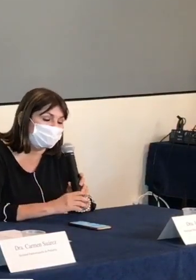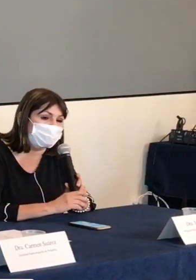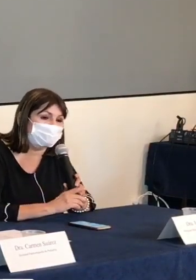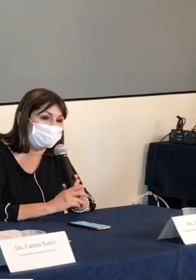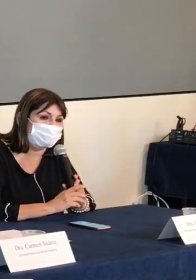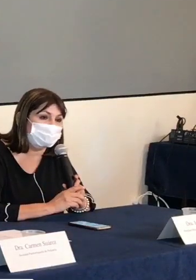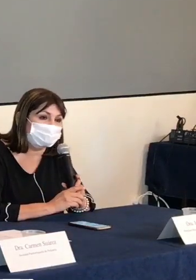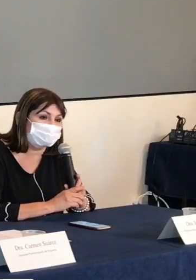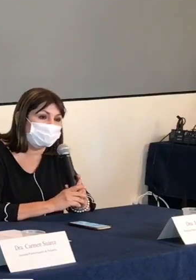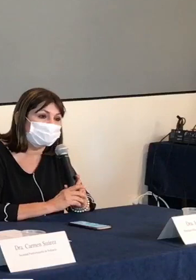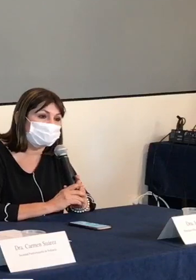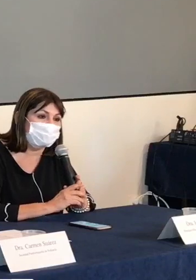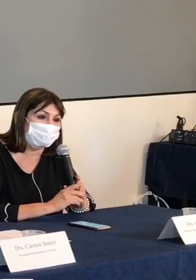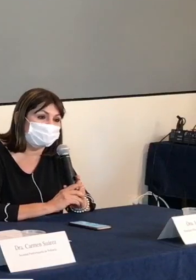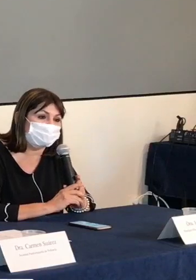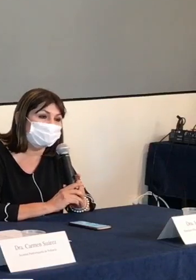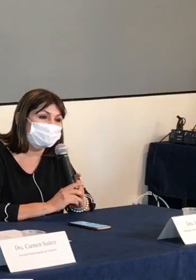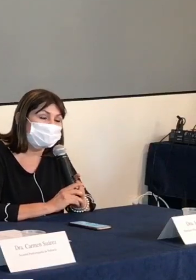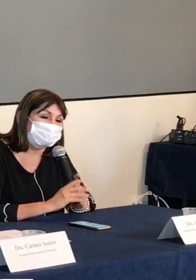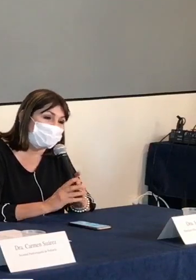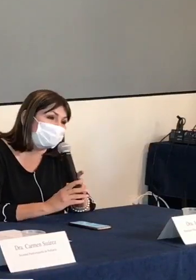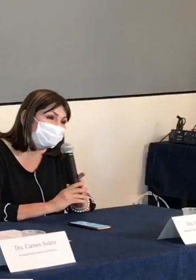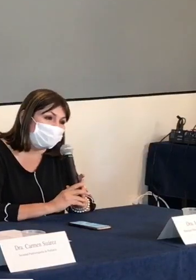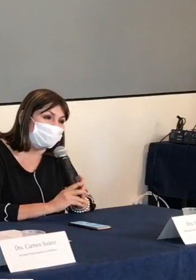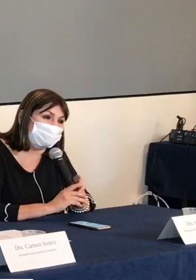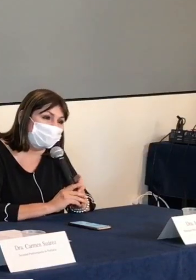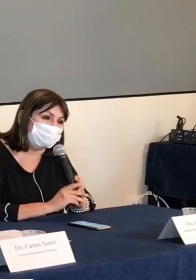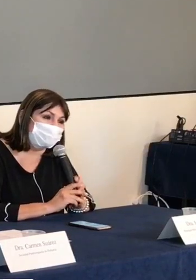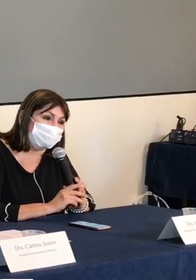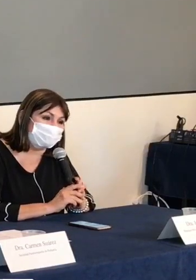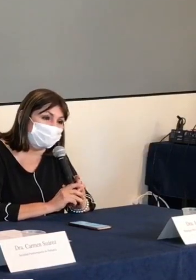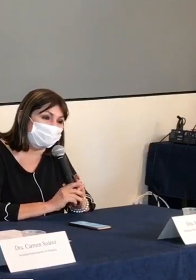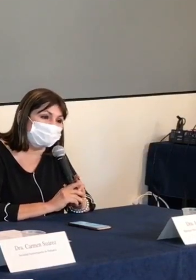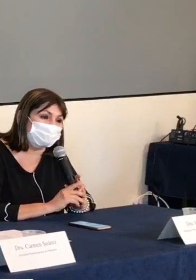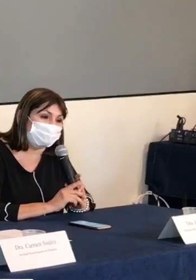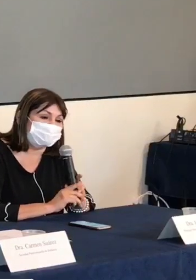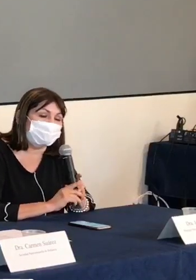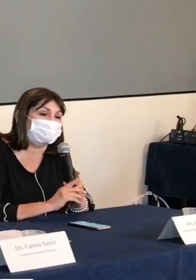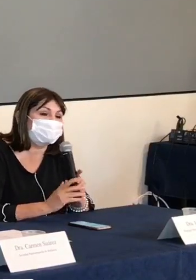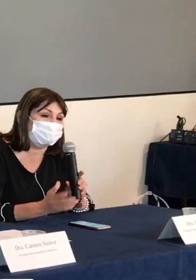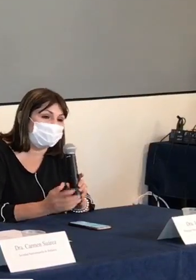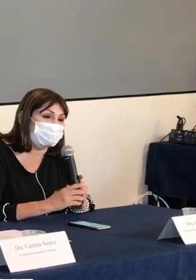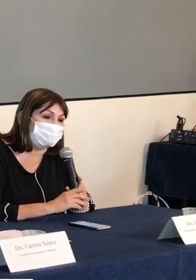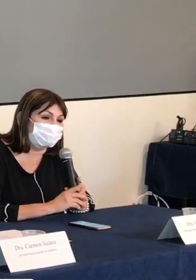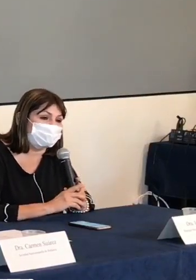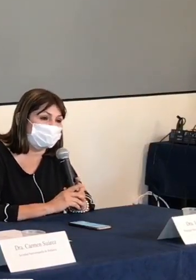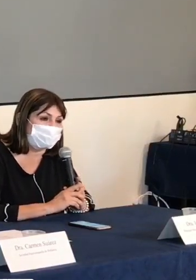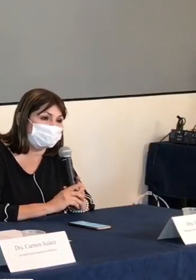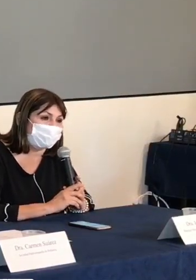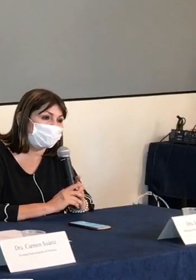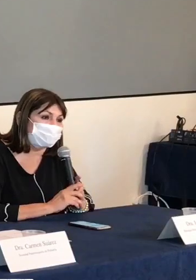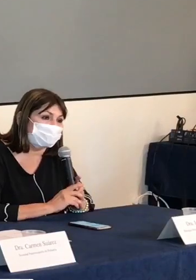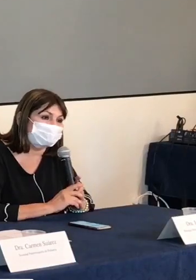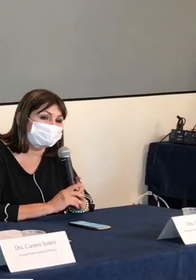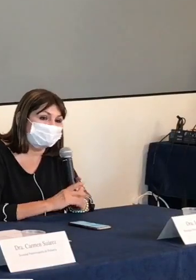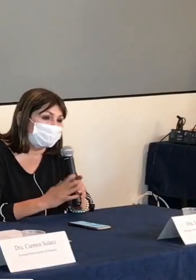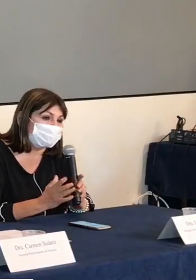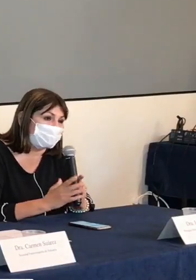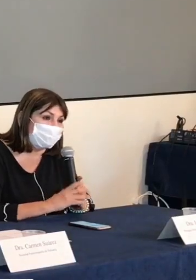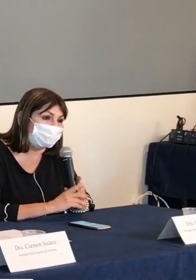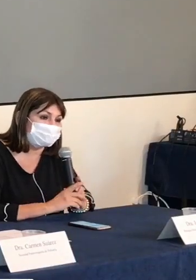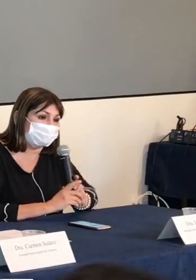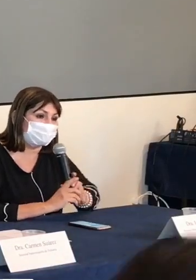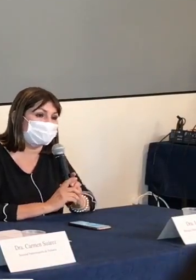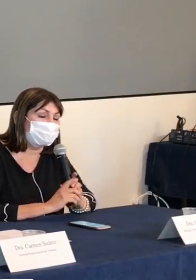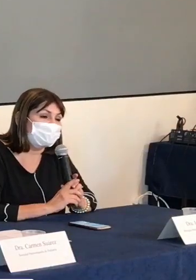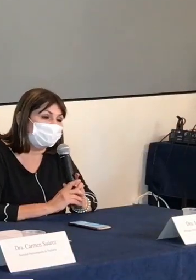lo largo de la vida en diferentes momentos. Pero la mayoría de las vacunas suelen ser recibidas cuando somos bien pequeños.